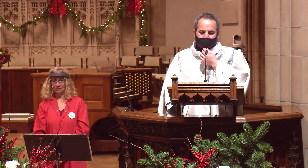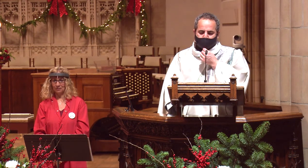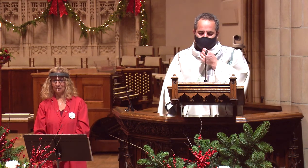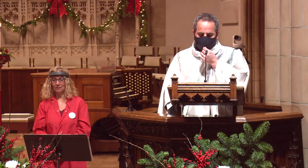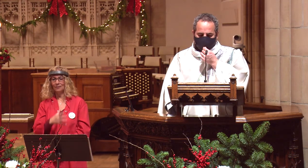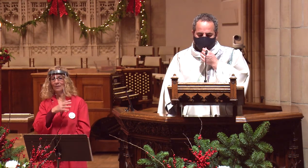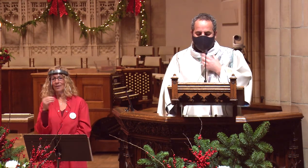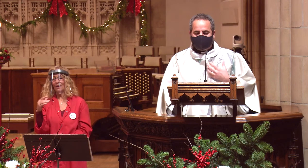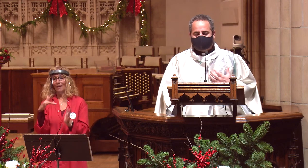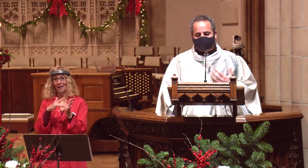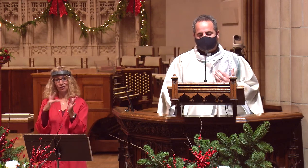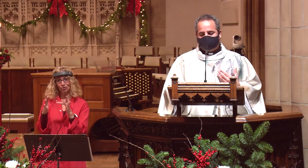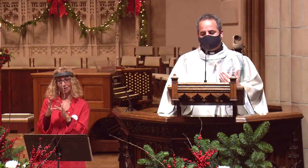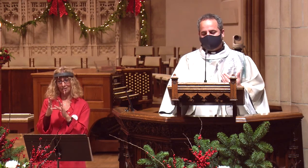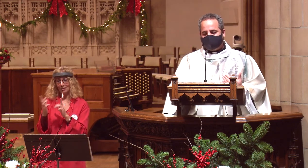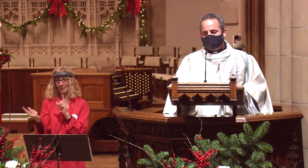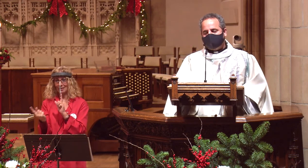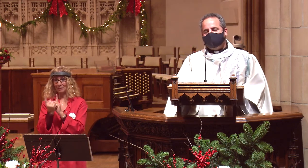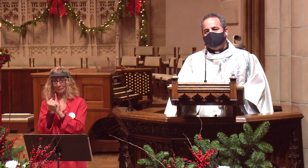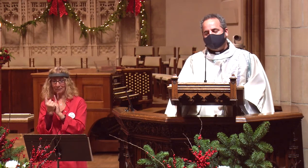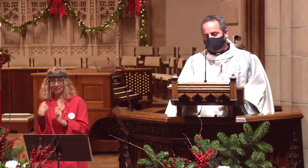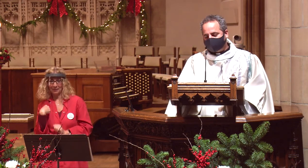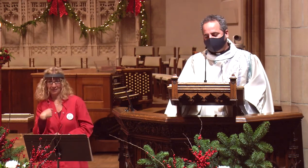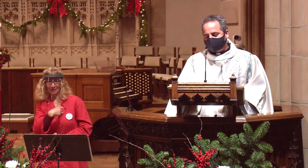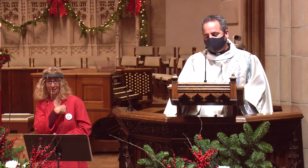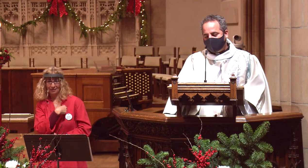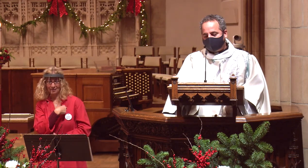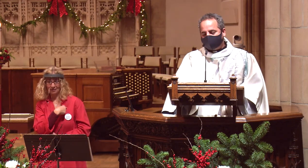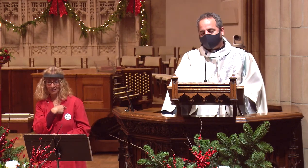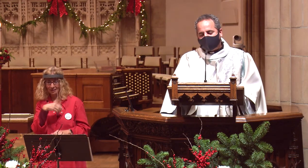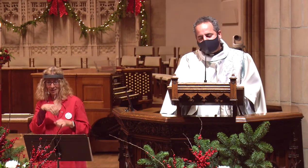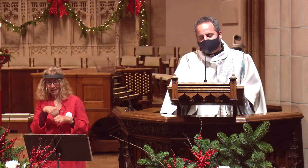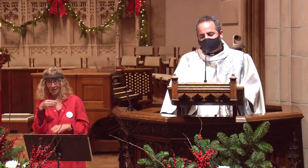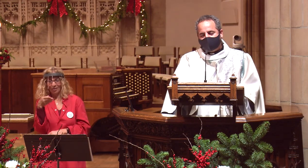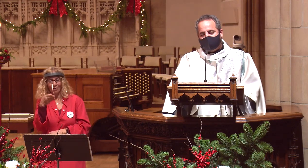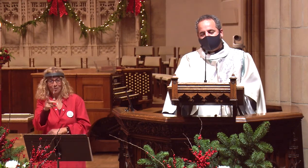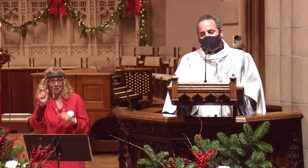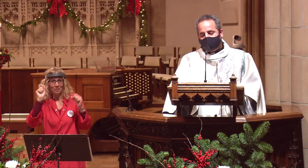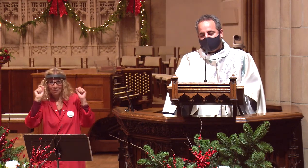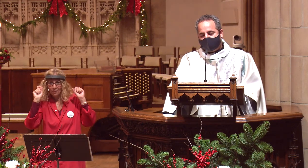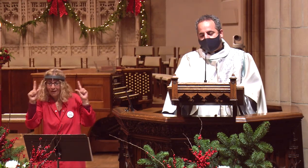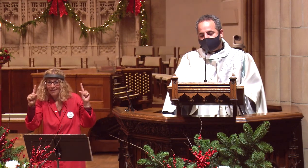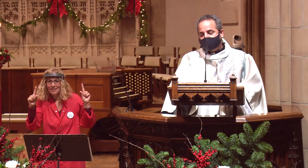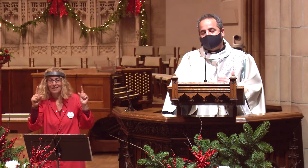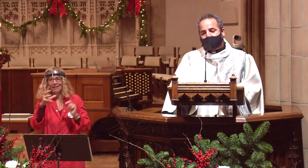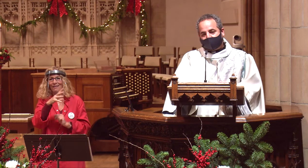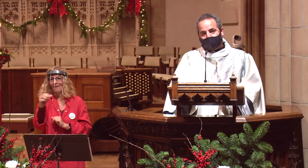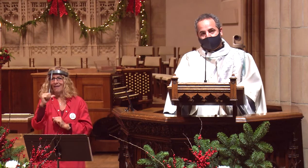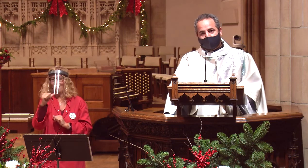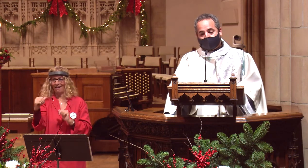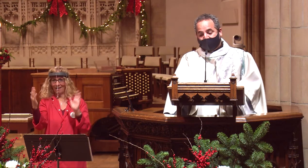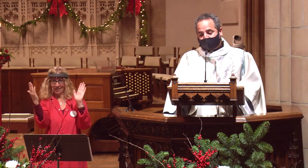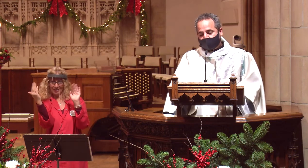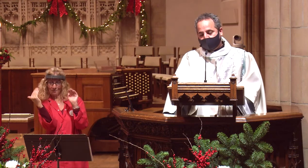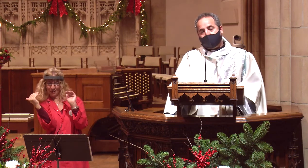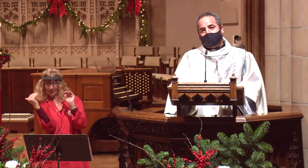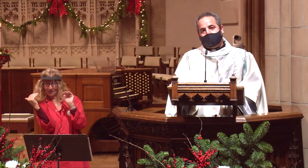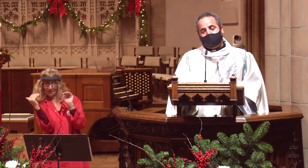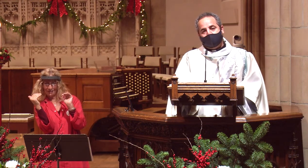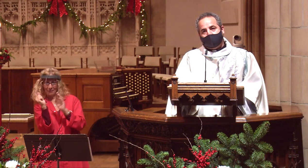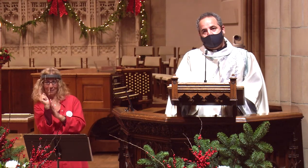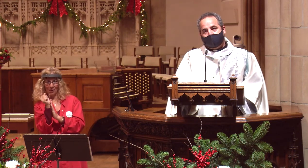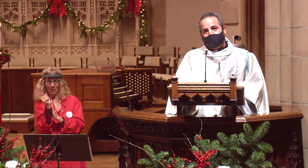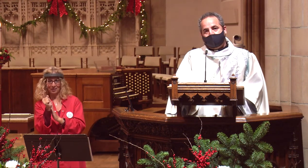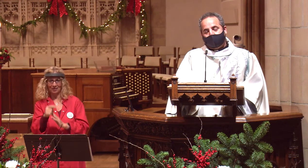And Jesus meets us in those surprising and unexpected